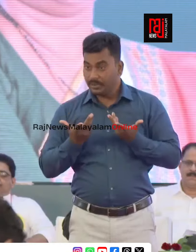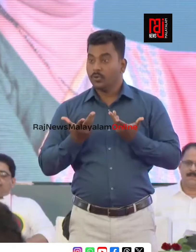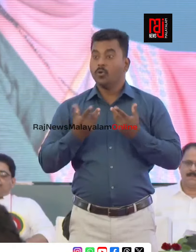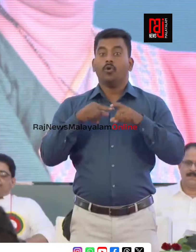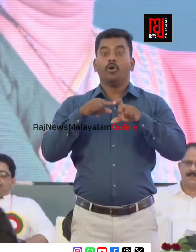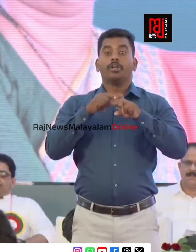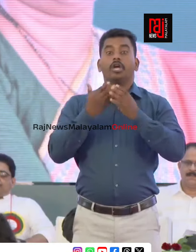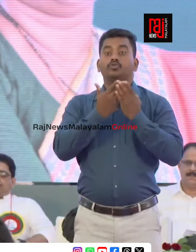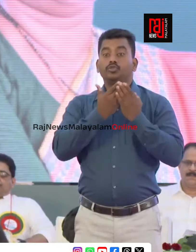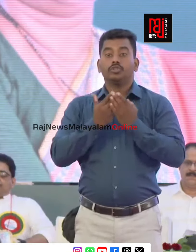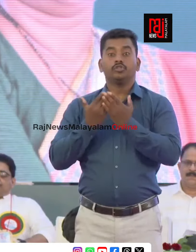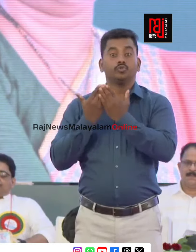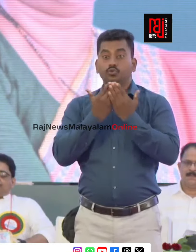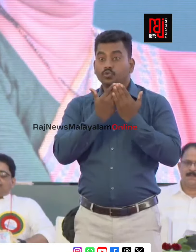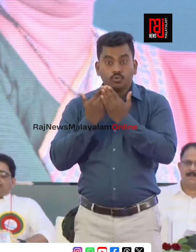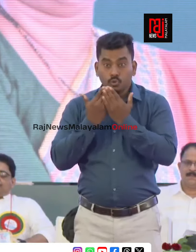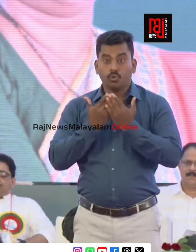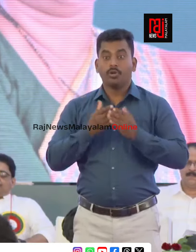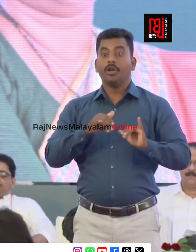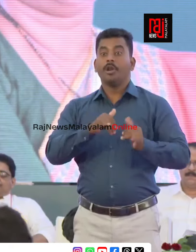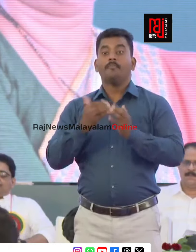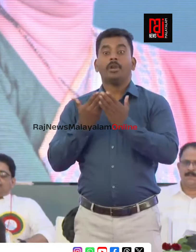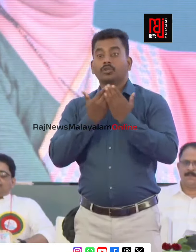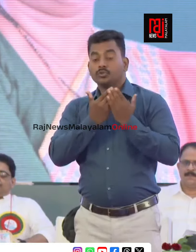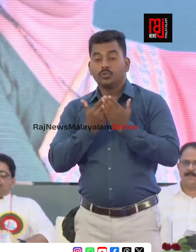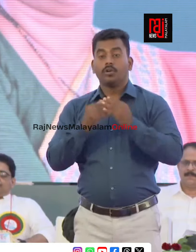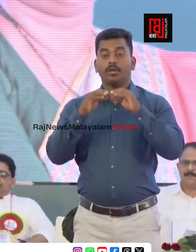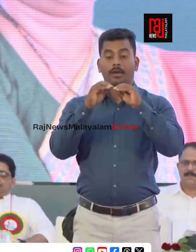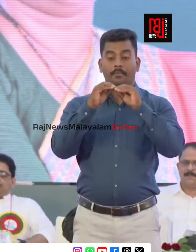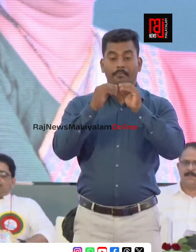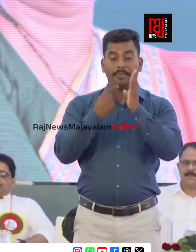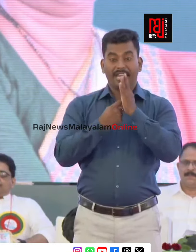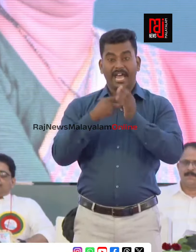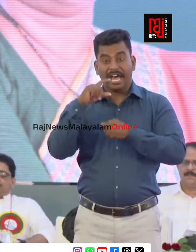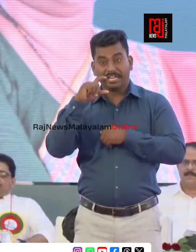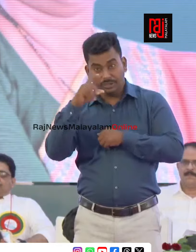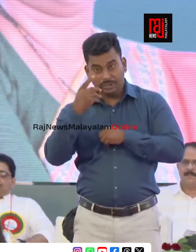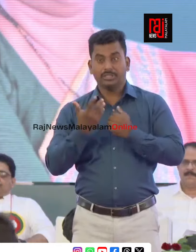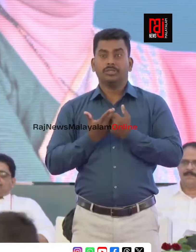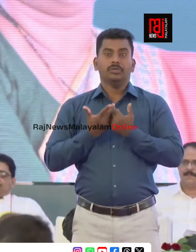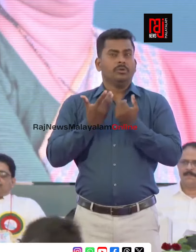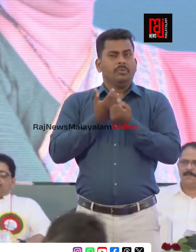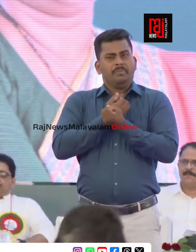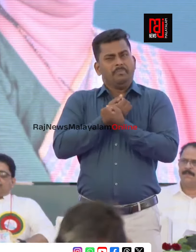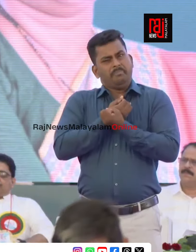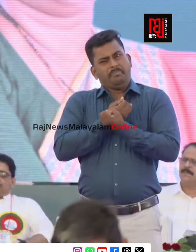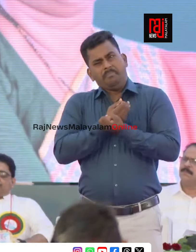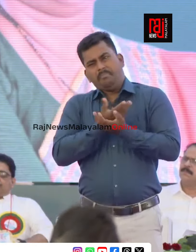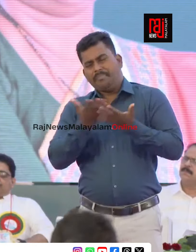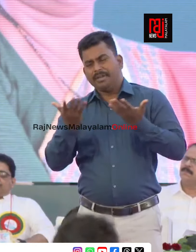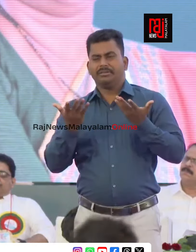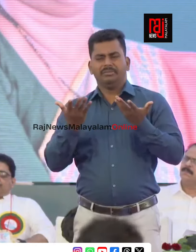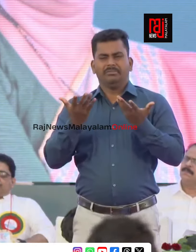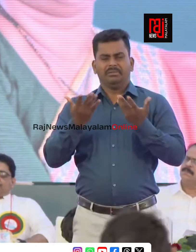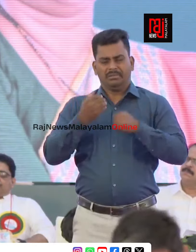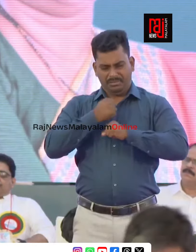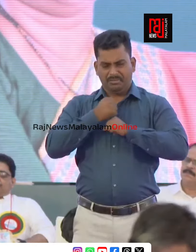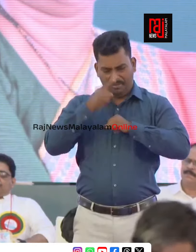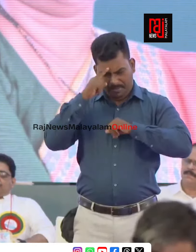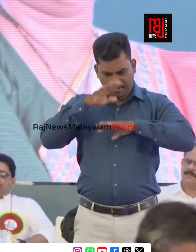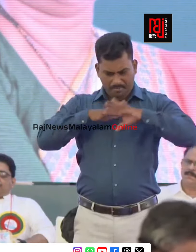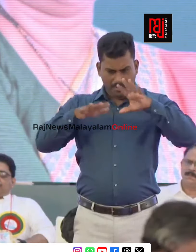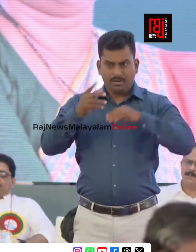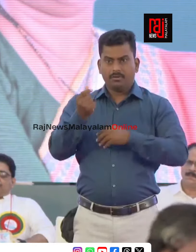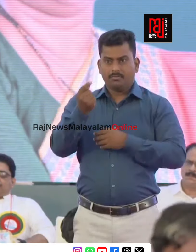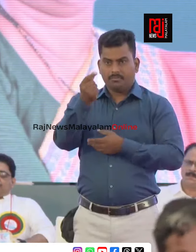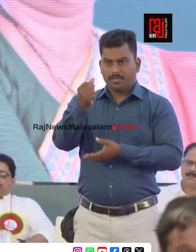വിദ്യാഭ്യാസ വകുപ്പിന്റെ കീഴിലുള്ള ബ്ലോക്ക് റിസോഴ്സ് സെന്ററുകൾ, ഇവയെല്ലാം കേന്ദ്രീകരിച്ചാകും